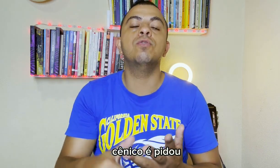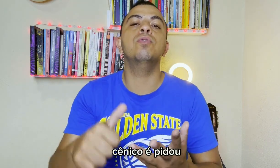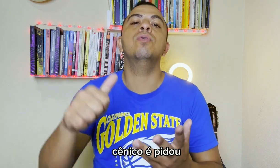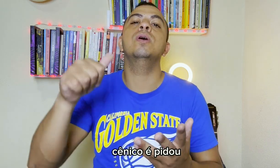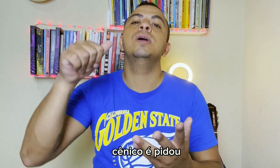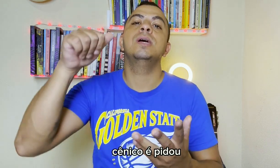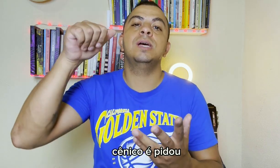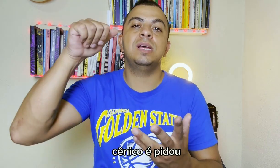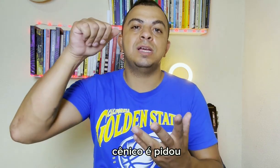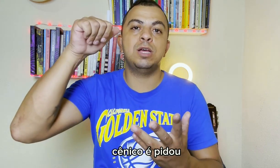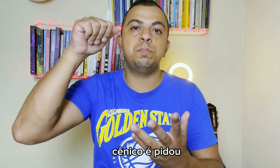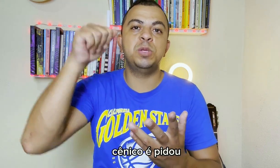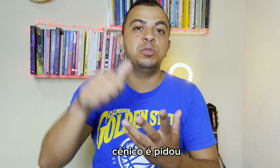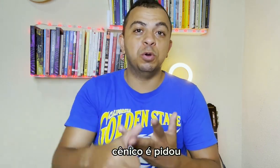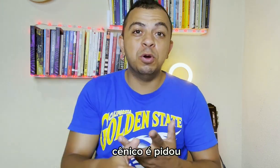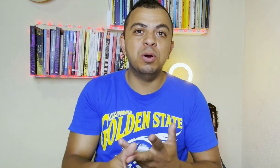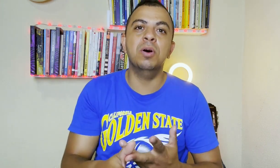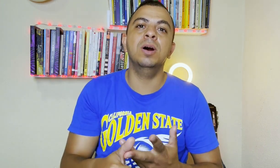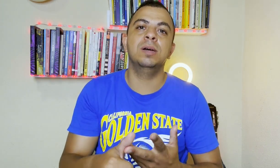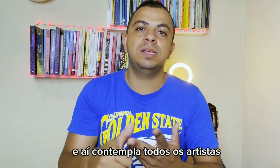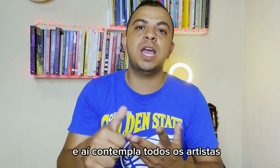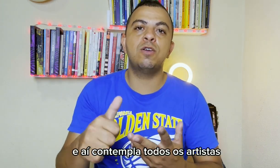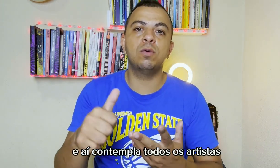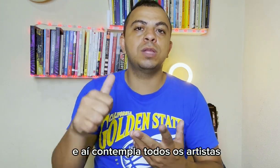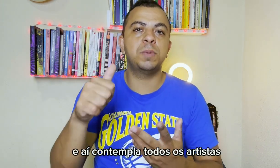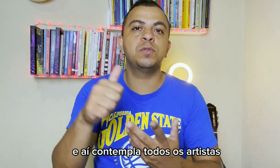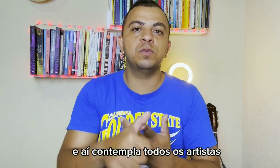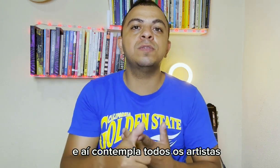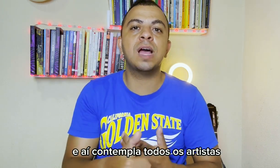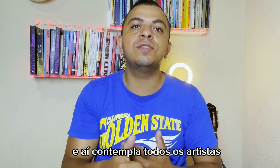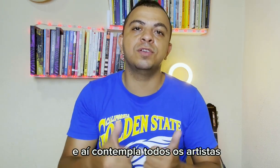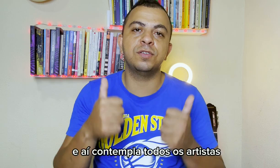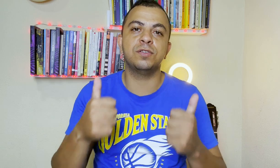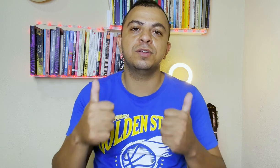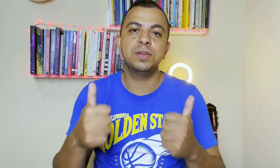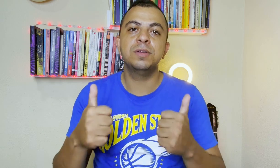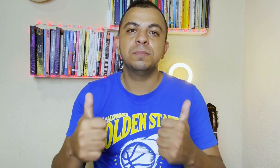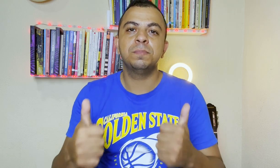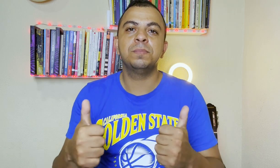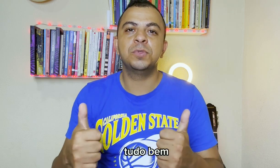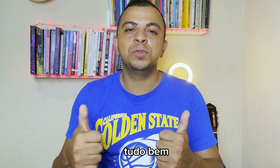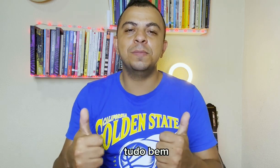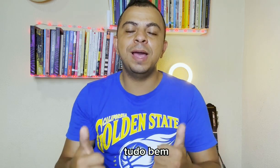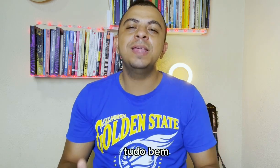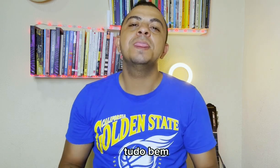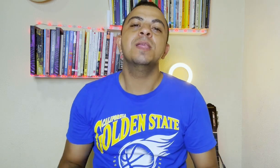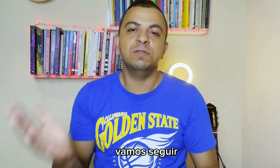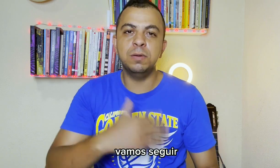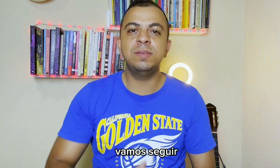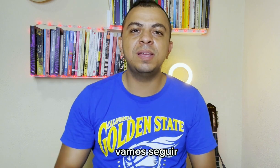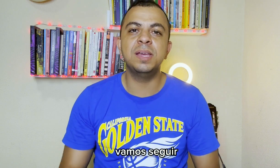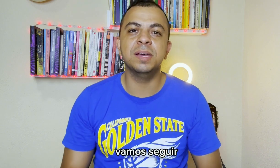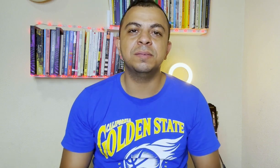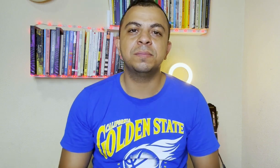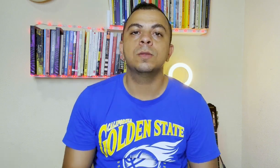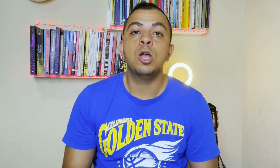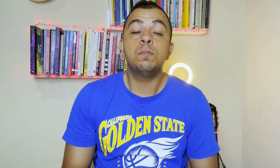cênico, pintor, e aí contempla todos os artistas. Tudo bem? Vamos seguir.